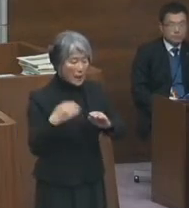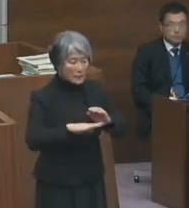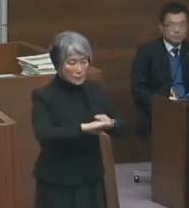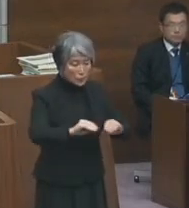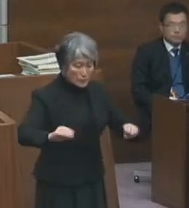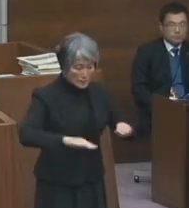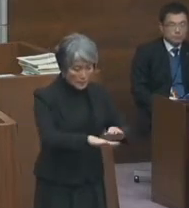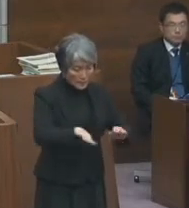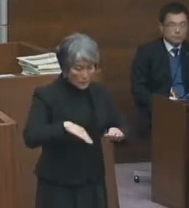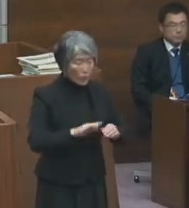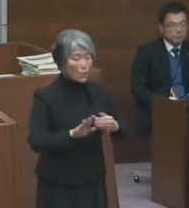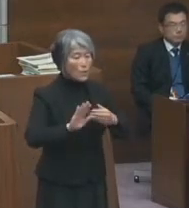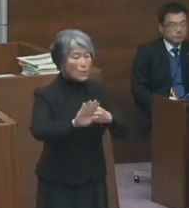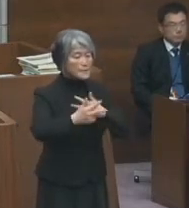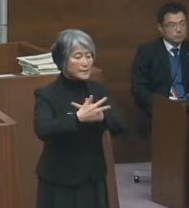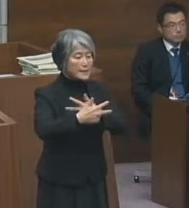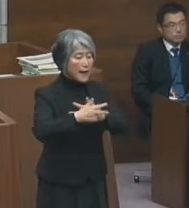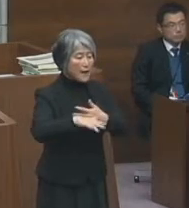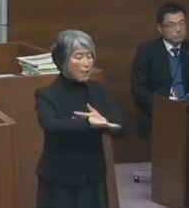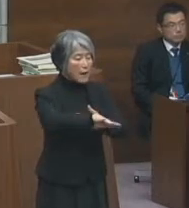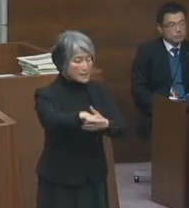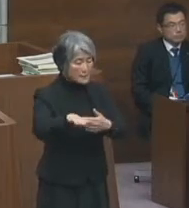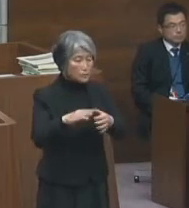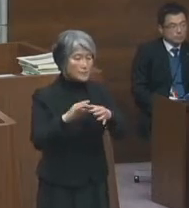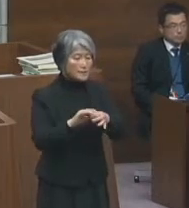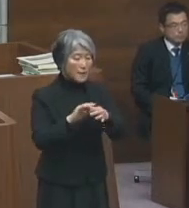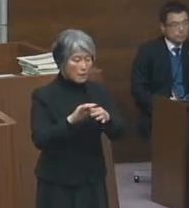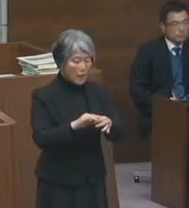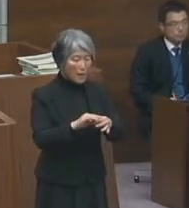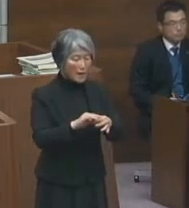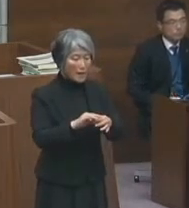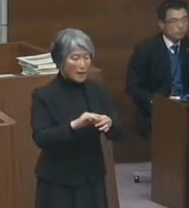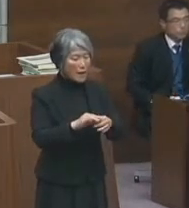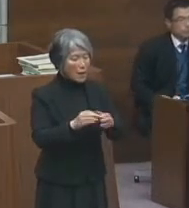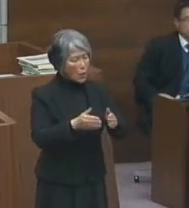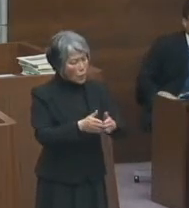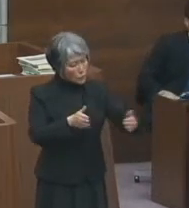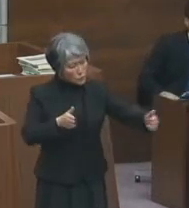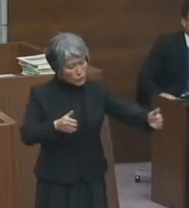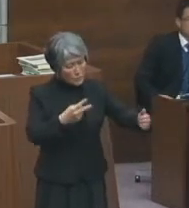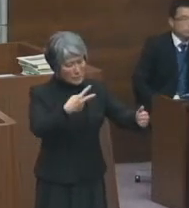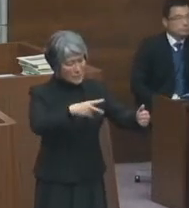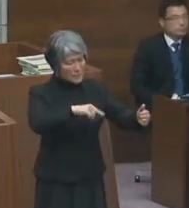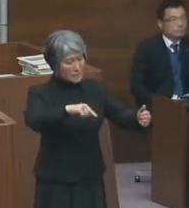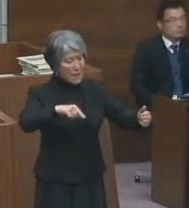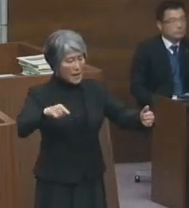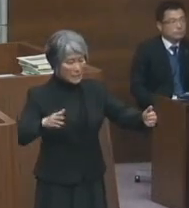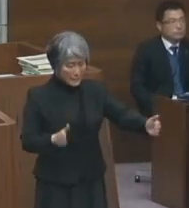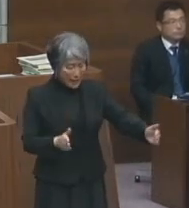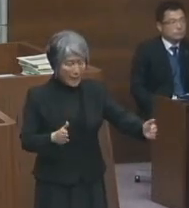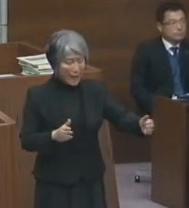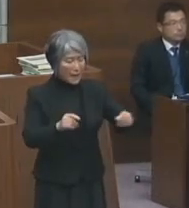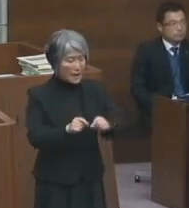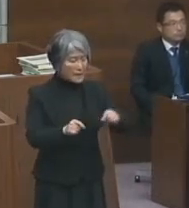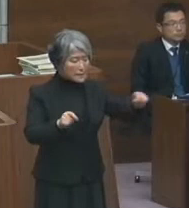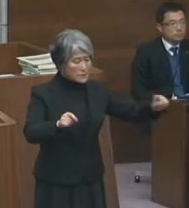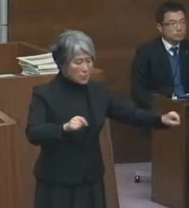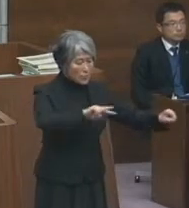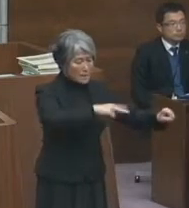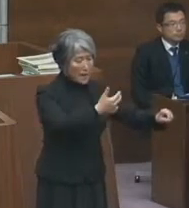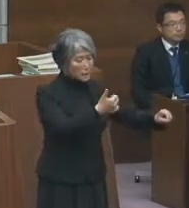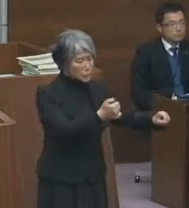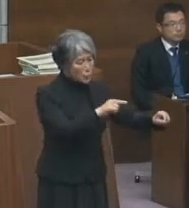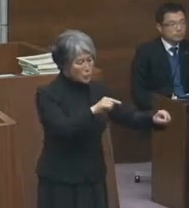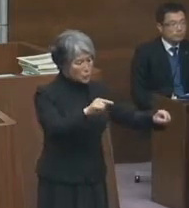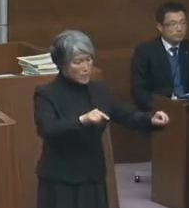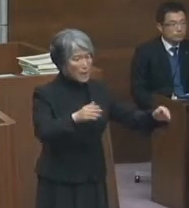久保418号線と跡地の間に奥行き約2メーター、延長約250メーターにわたり、